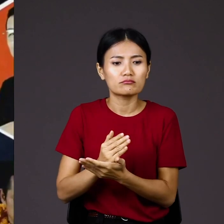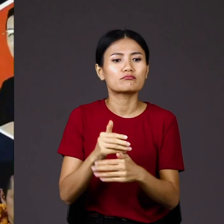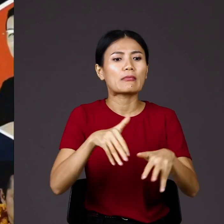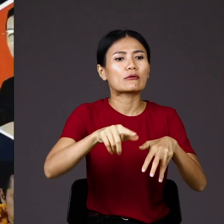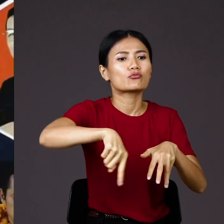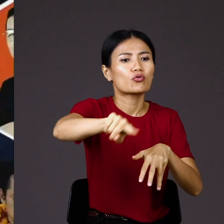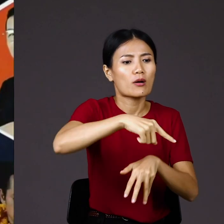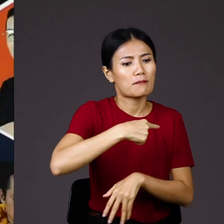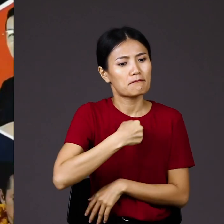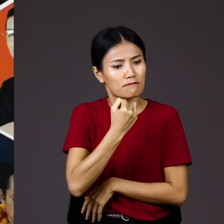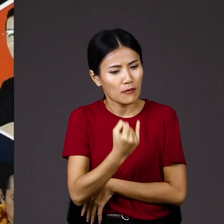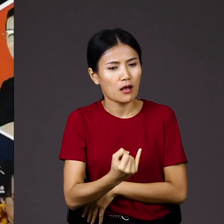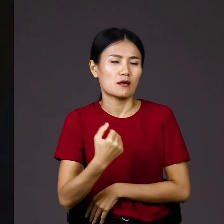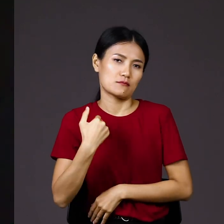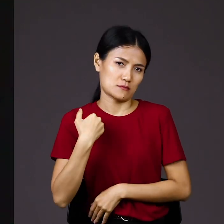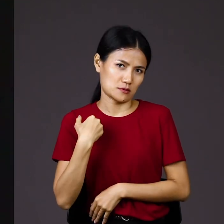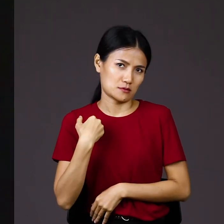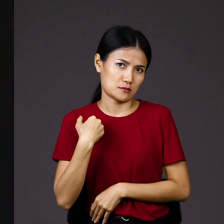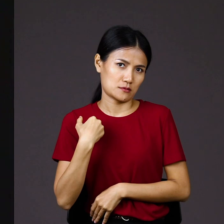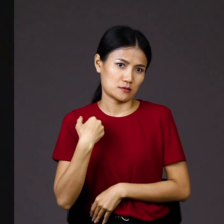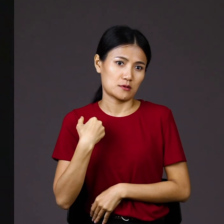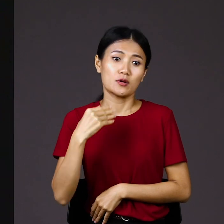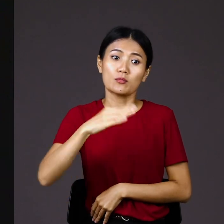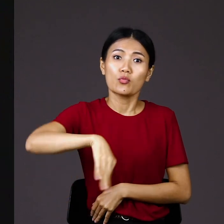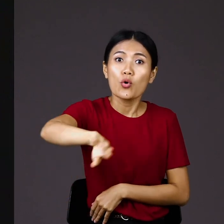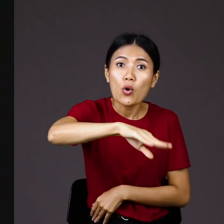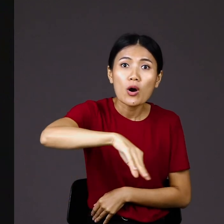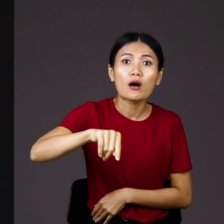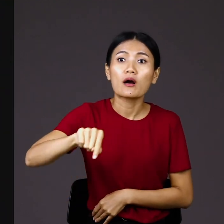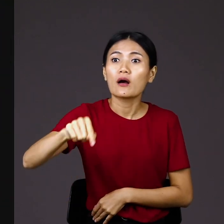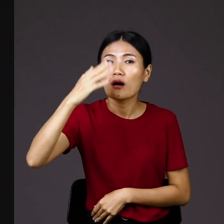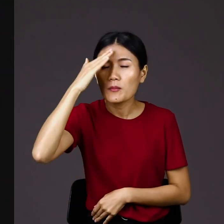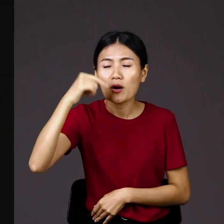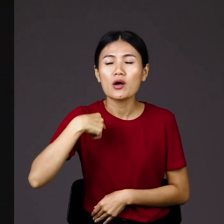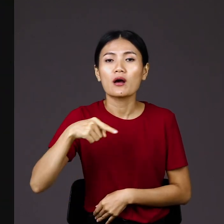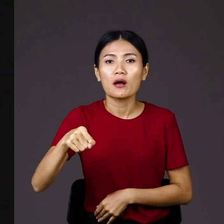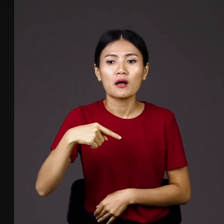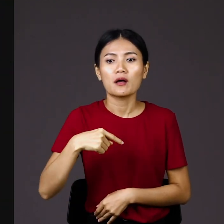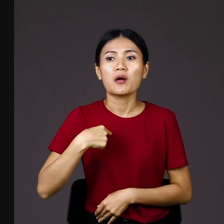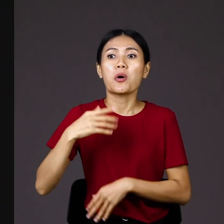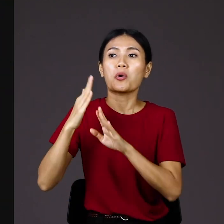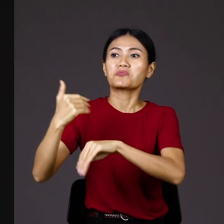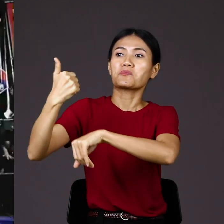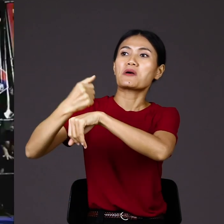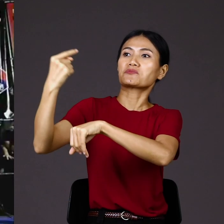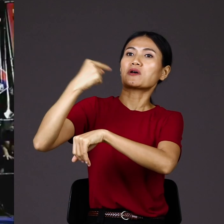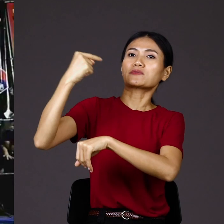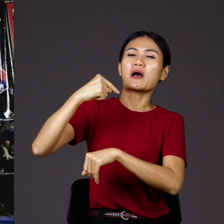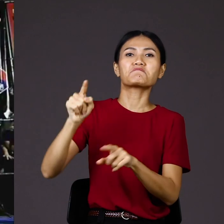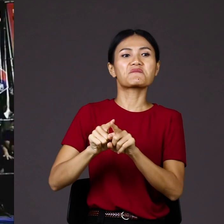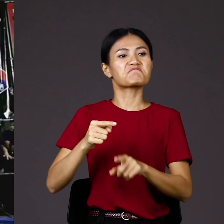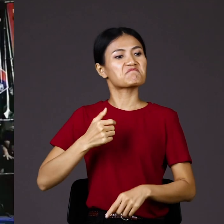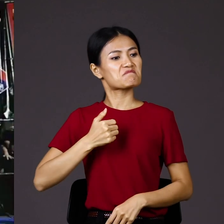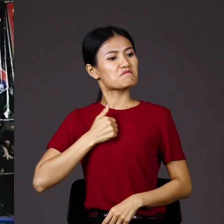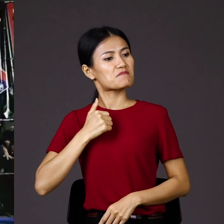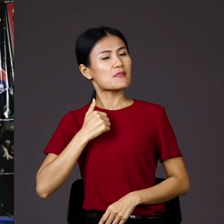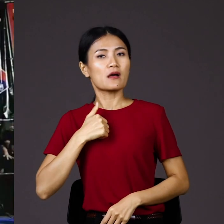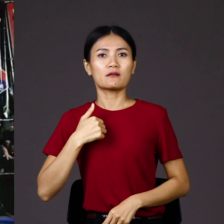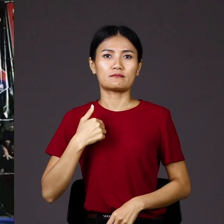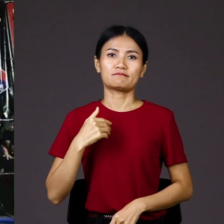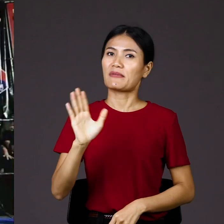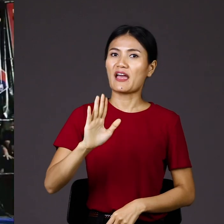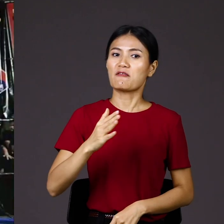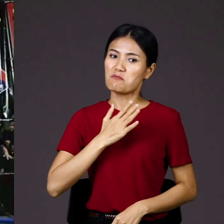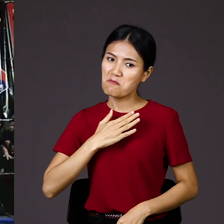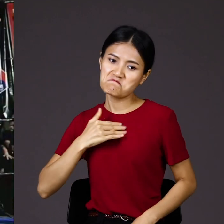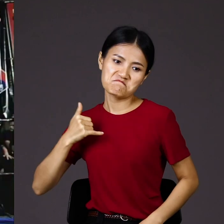ายไปถ้าหากเราหยุดพวกเขาจะได้ใจขึ้นทุกวันทุกวันดังนั้นนี่จึงเป็นที่มาของการกลับ